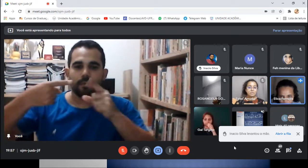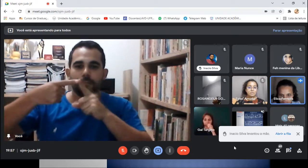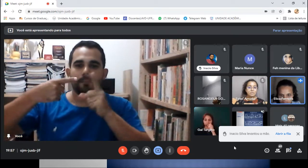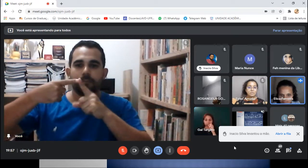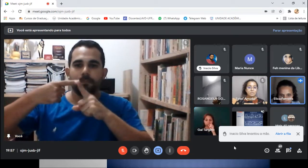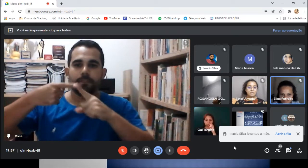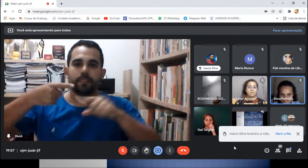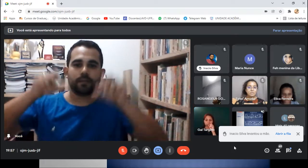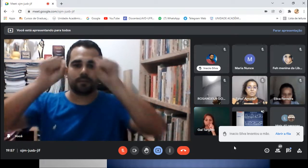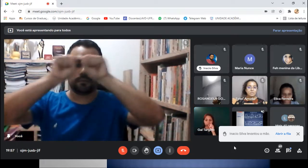Perceptual.